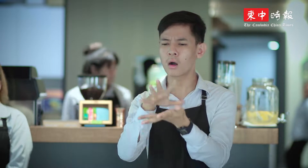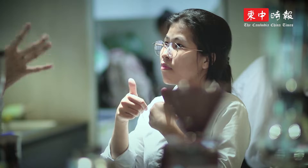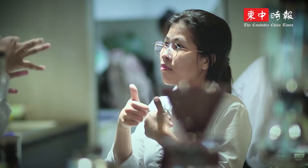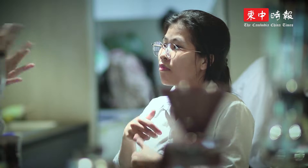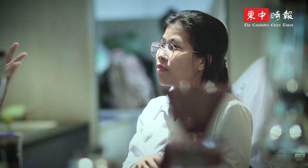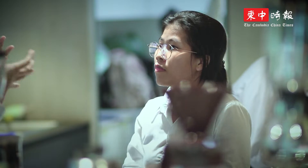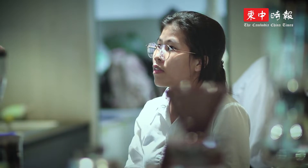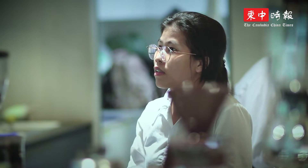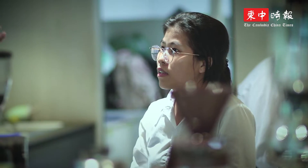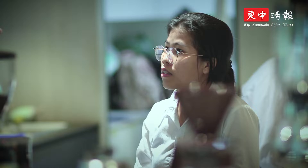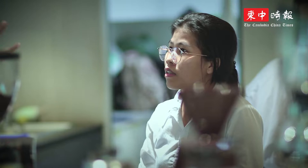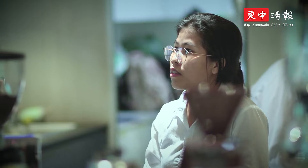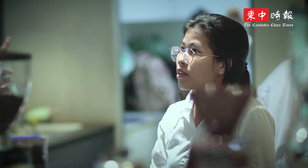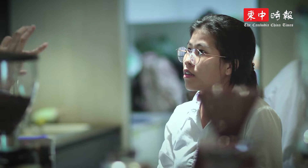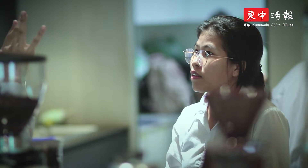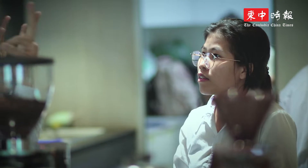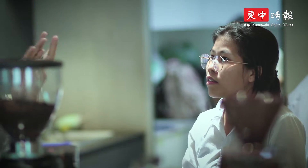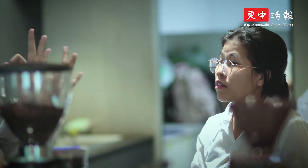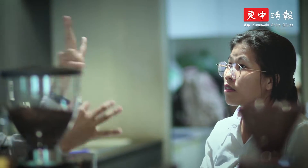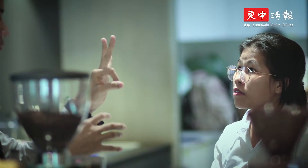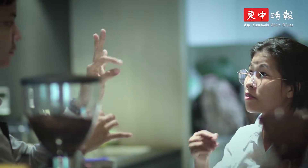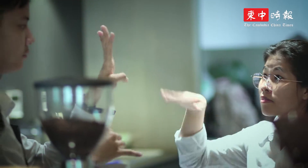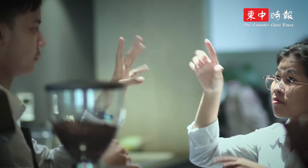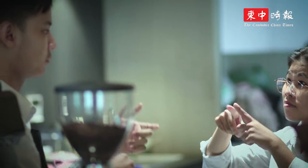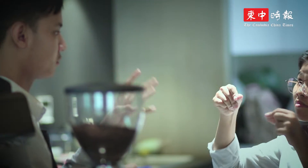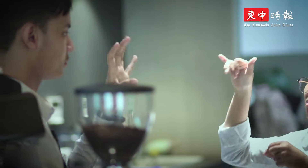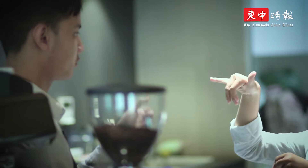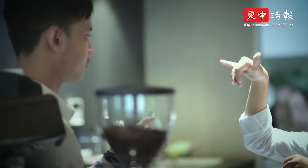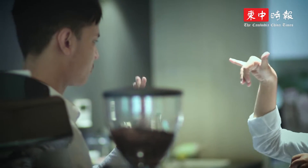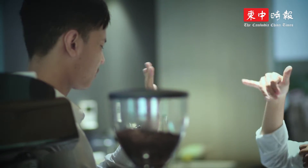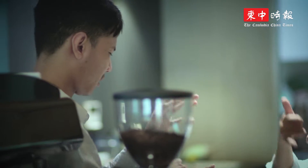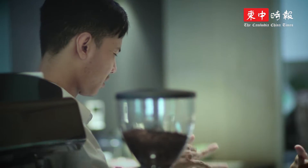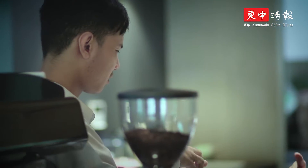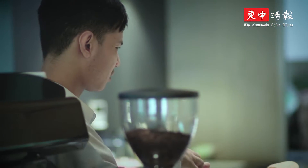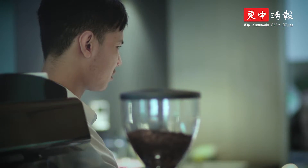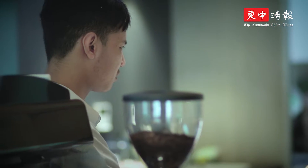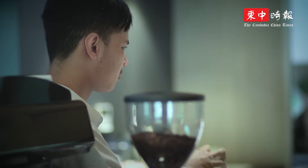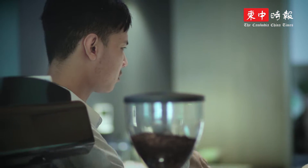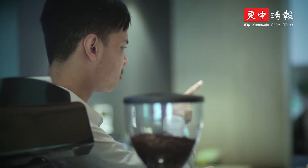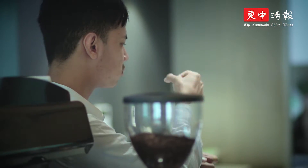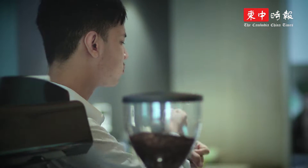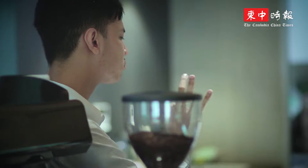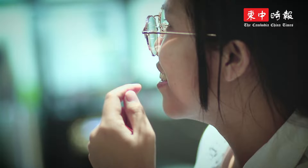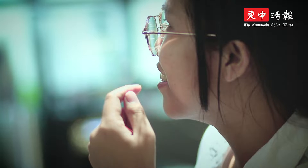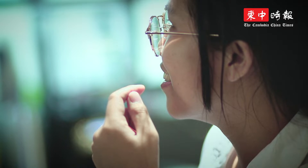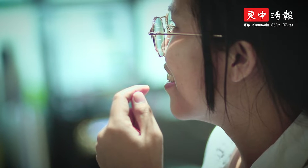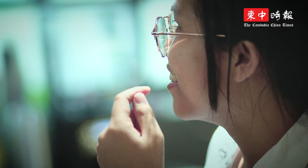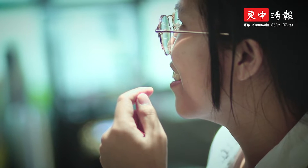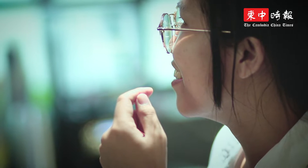识并学会了手语，也开始交到了朋友。现在手语挺普遍的，所以挺方便